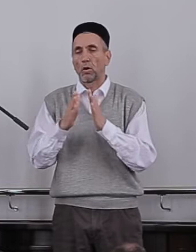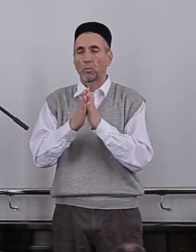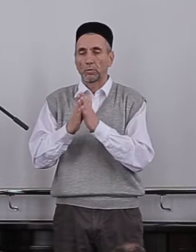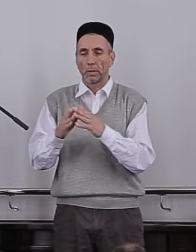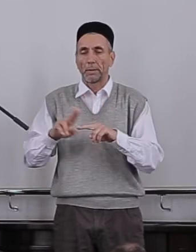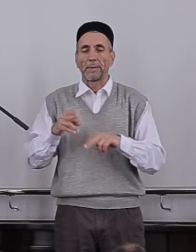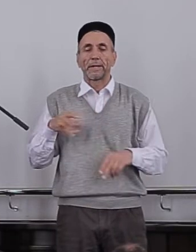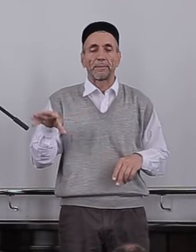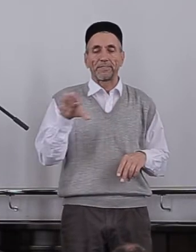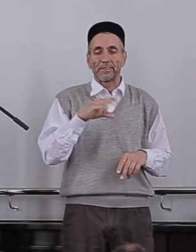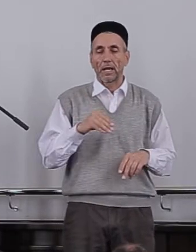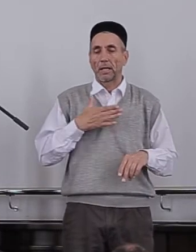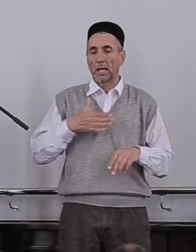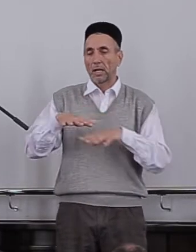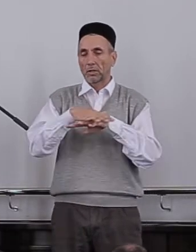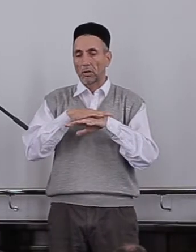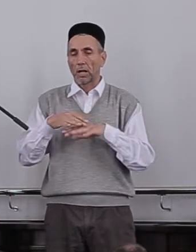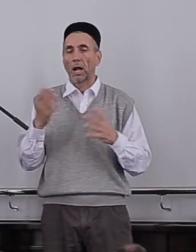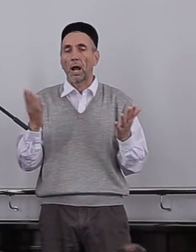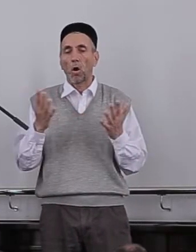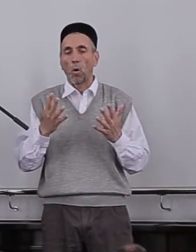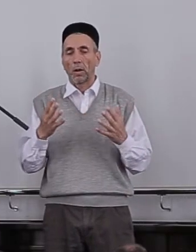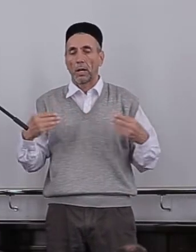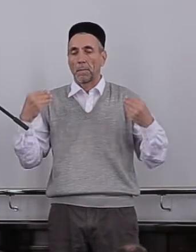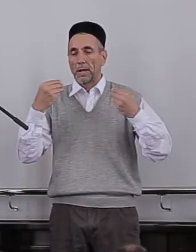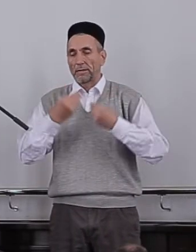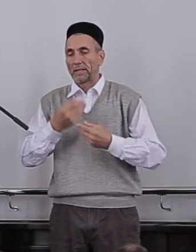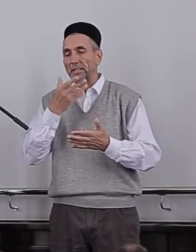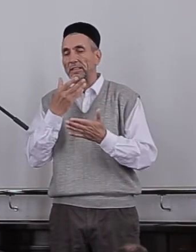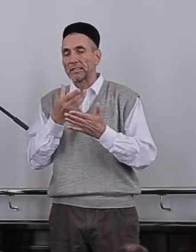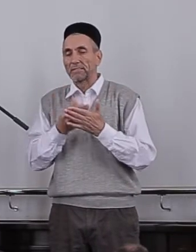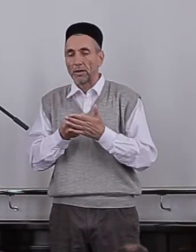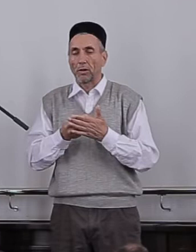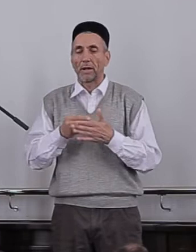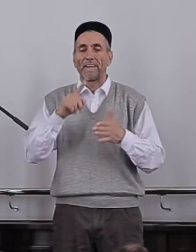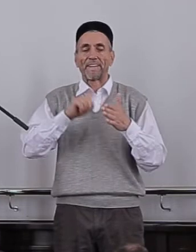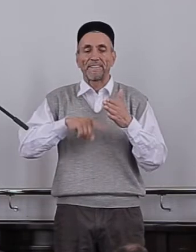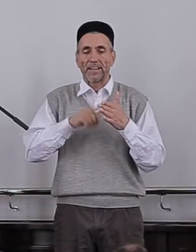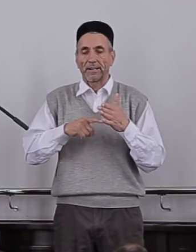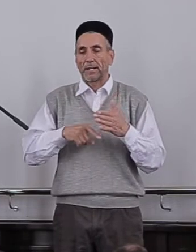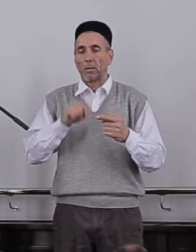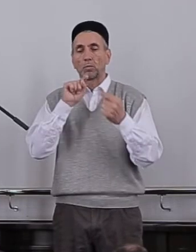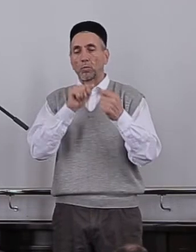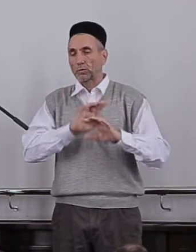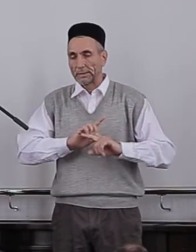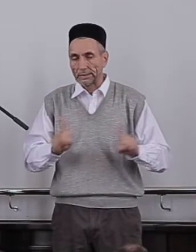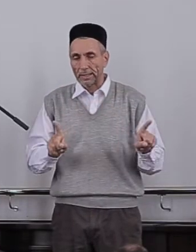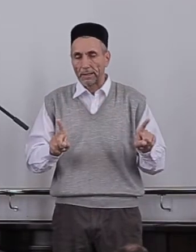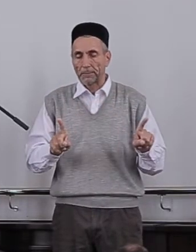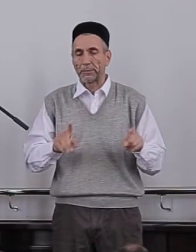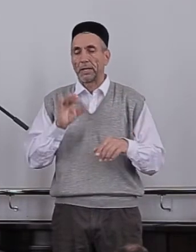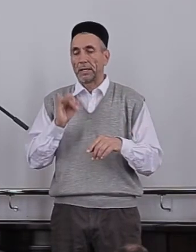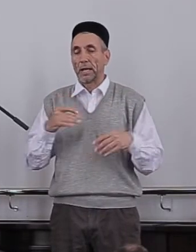җәмәгать, без үзебезнең халыкка хас булган әйберләрне гөрәп ваты күтәргә һәм дәйнебезгә башып йөрәтергә. Динебезгә башып